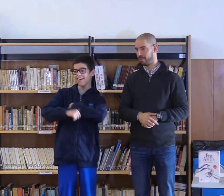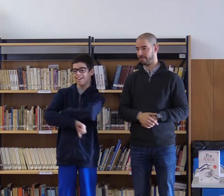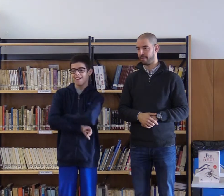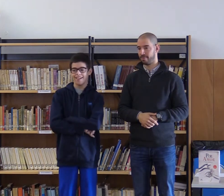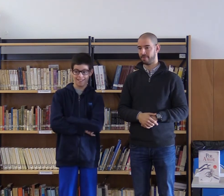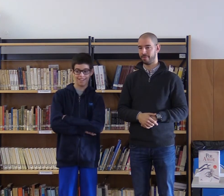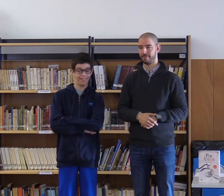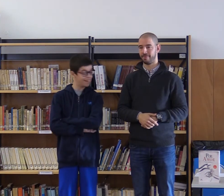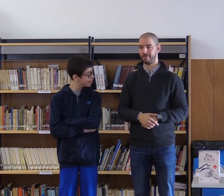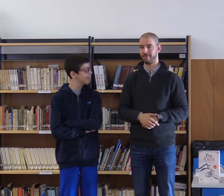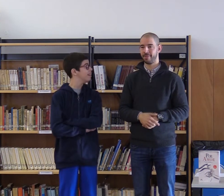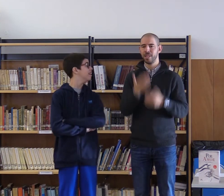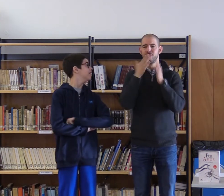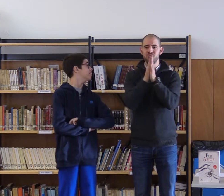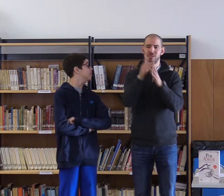Tudo bem?